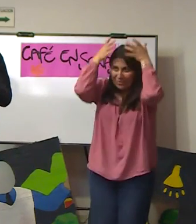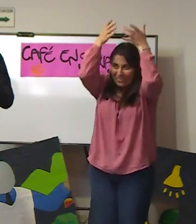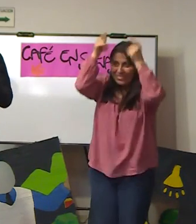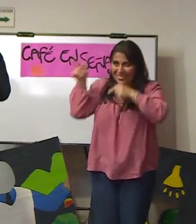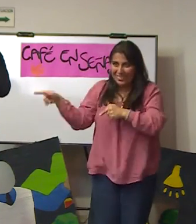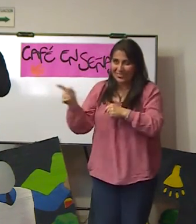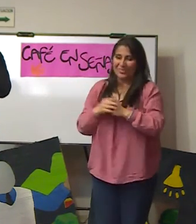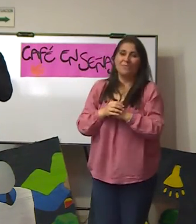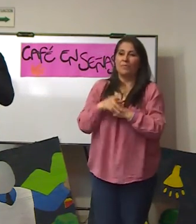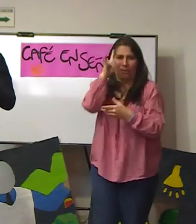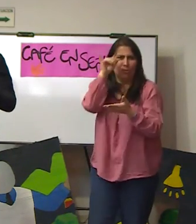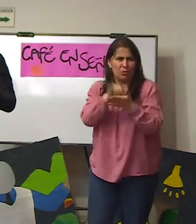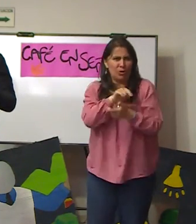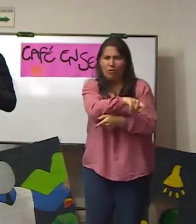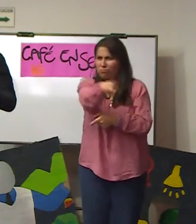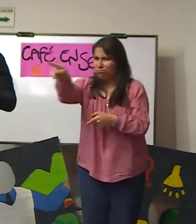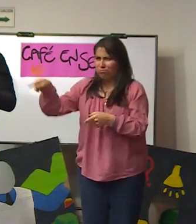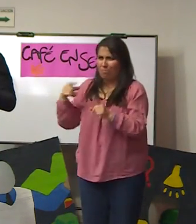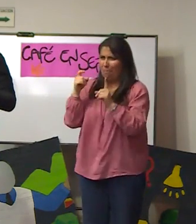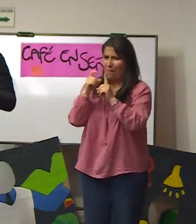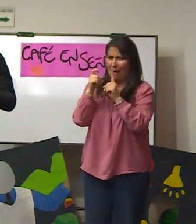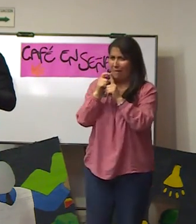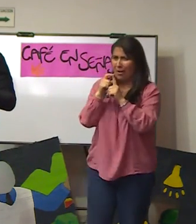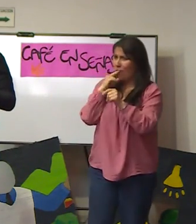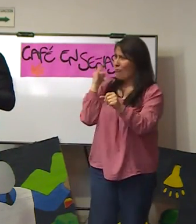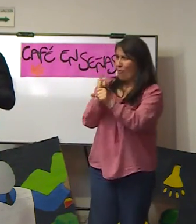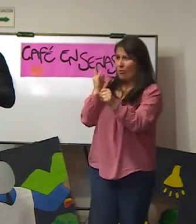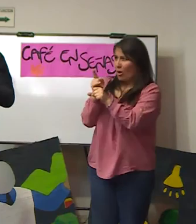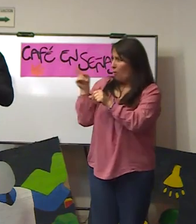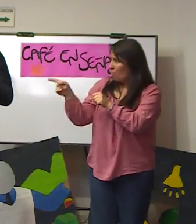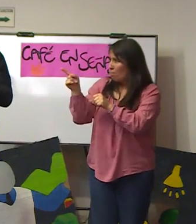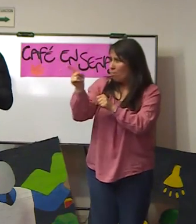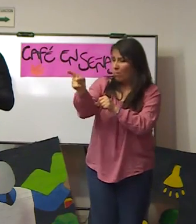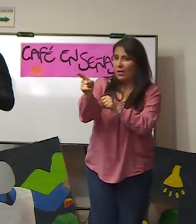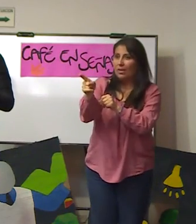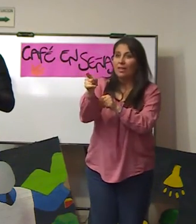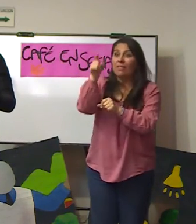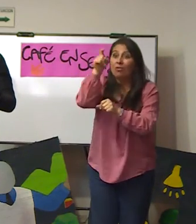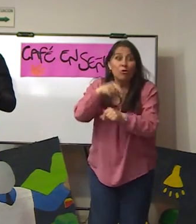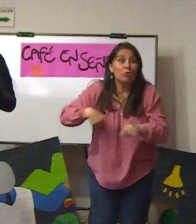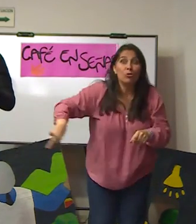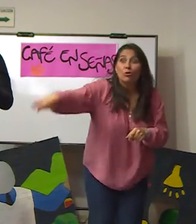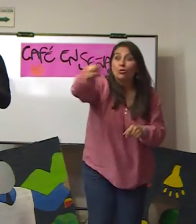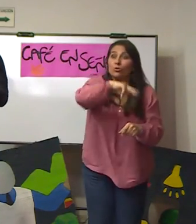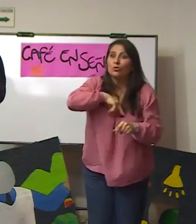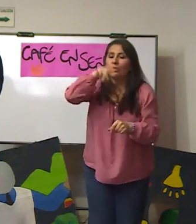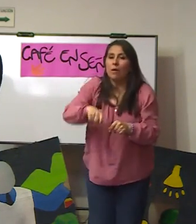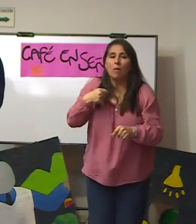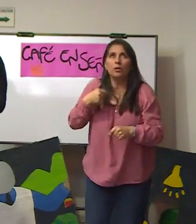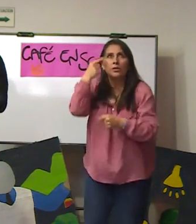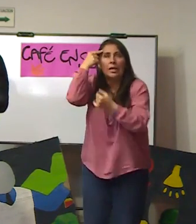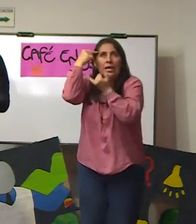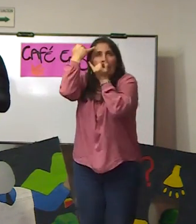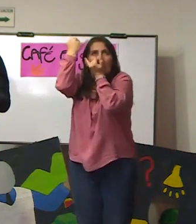ninguna de las personas que hablaron, es imaginarnos la forma en cómo podemos hacer nosotros para